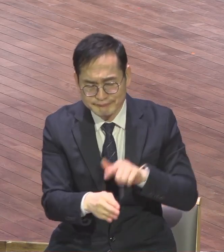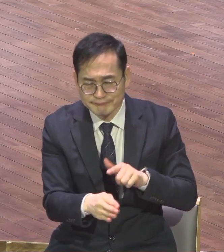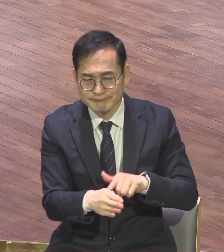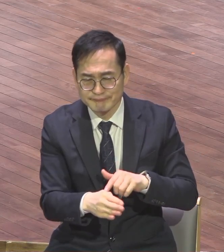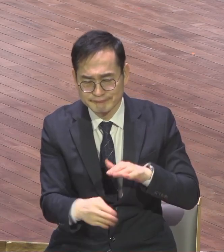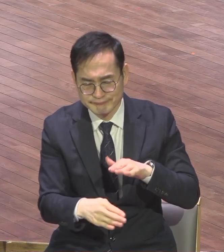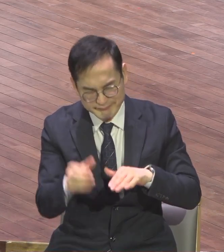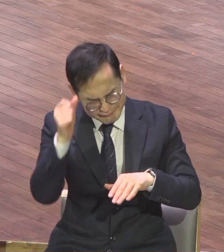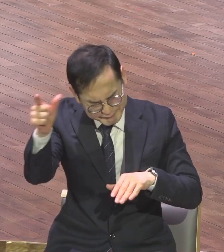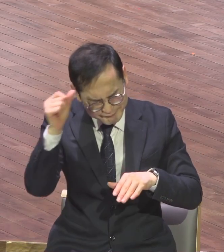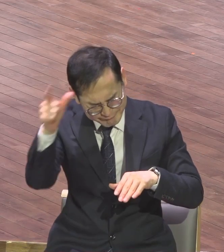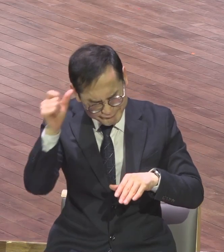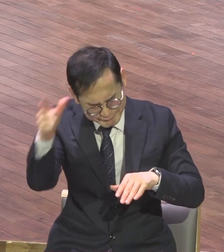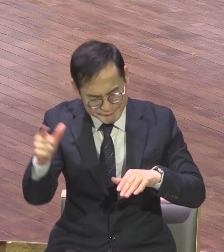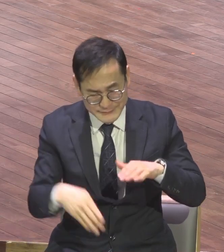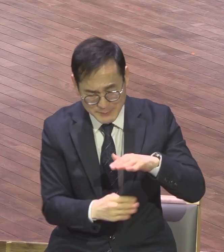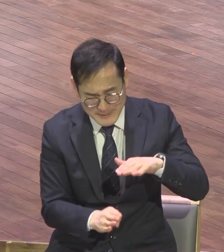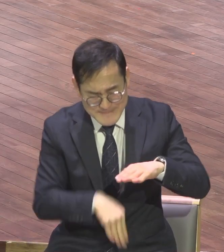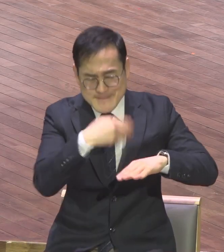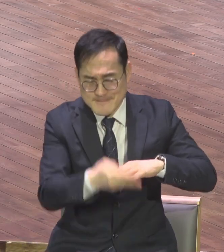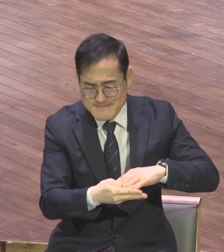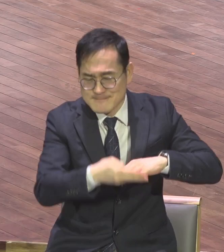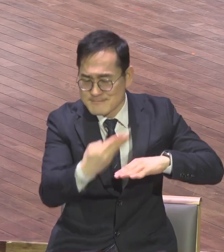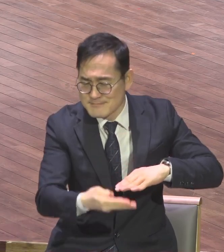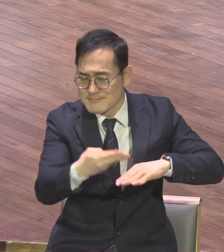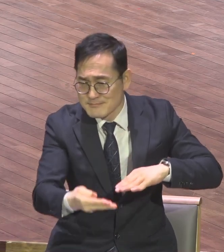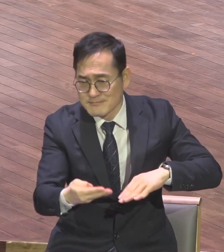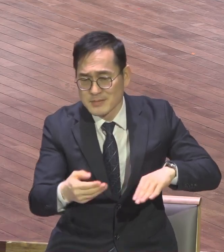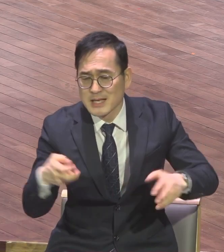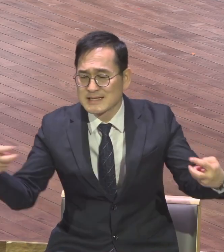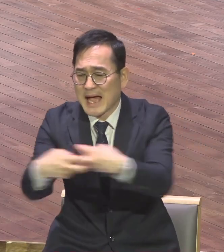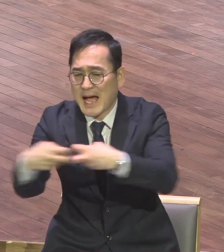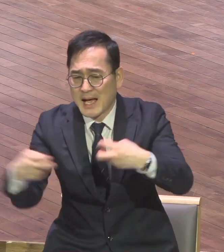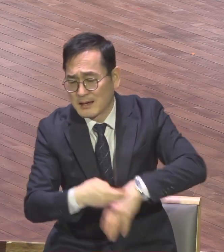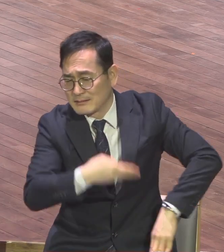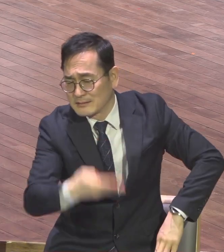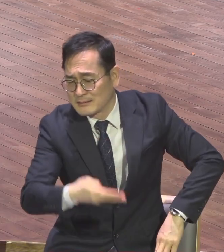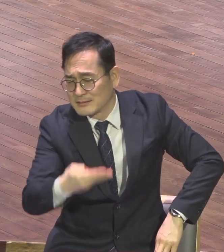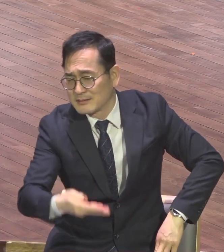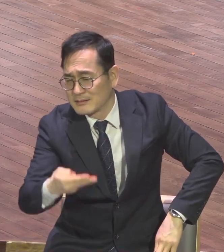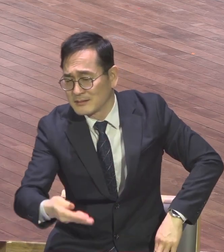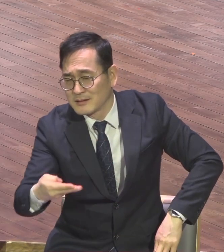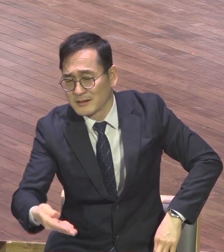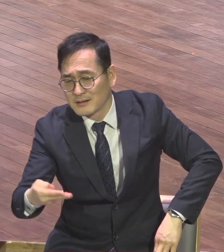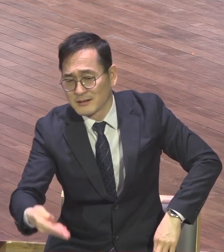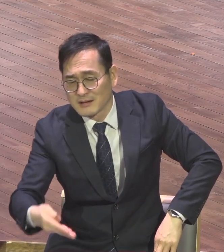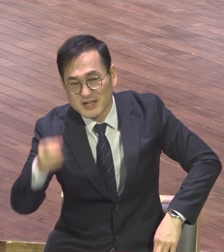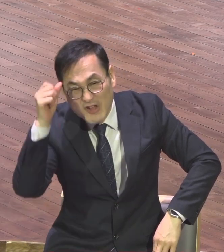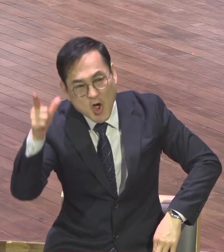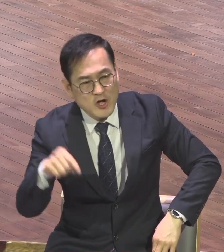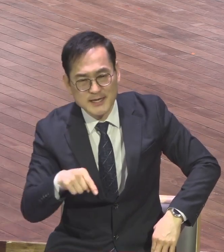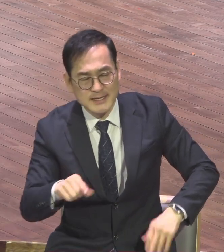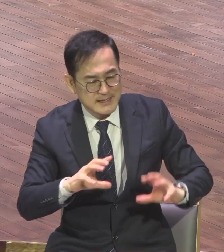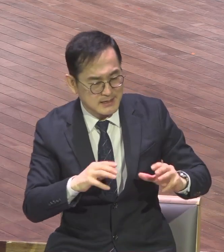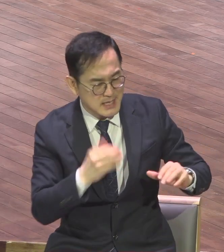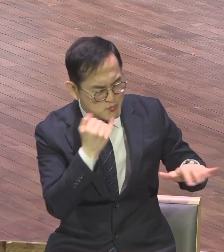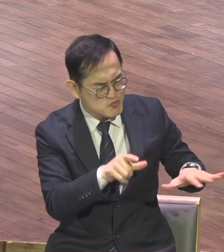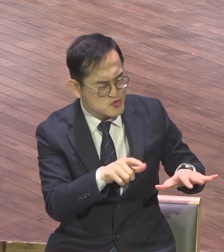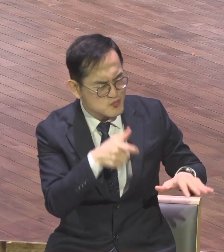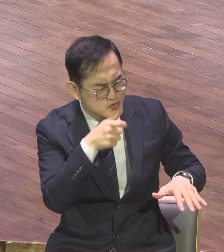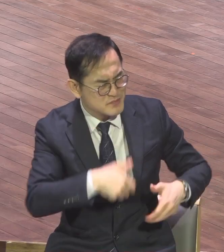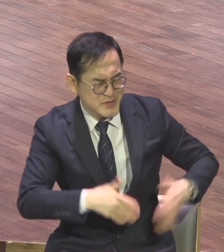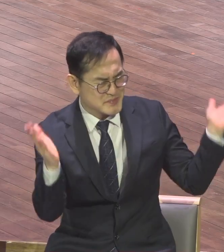너무 탁월해서 열심히 기어서 백사장을 지나 도로까지 나오면 더 고통스럽고 더 많은 상처를 입는 것과 같은